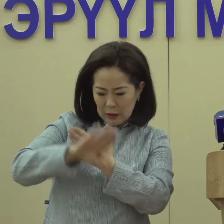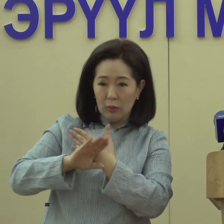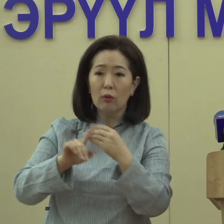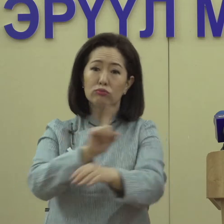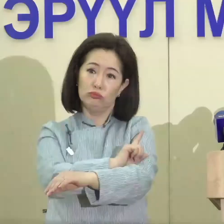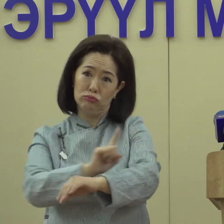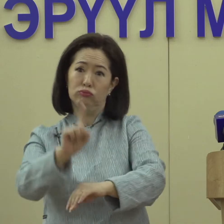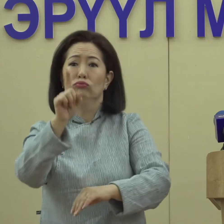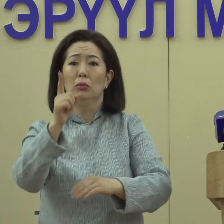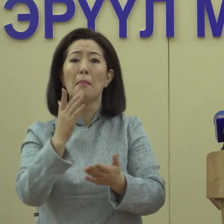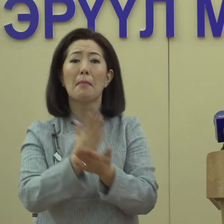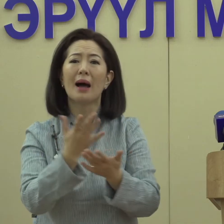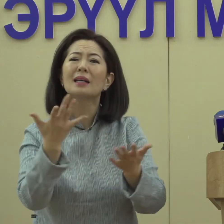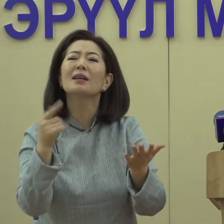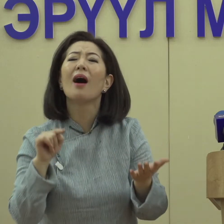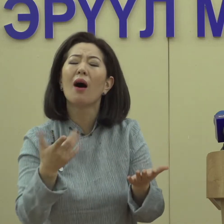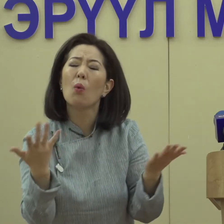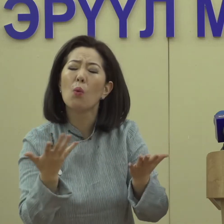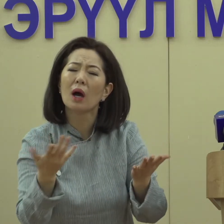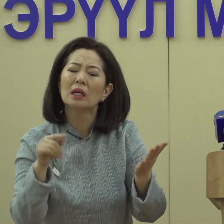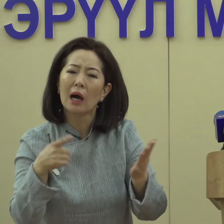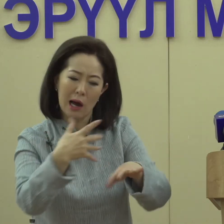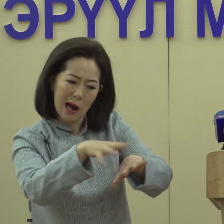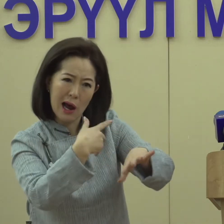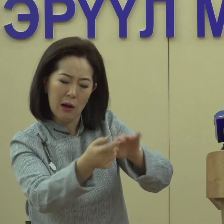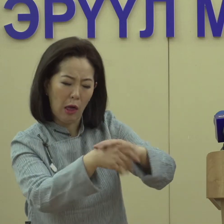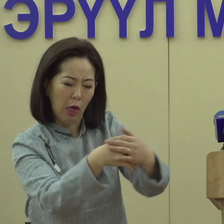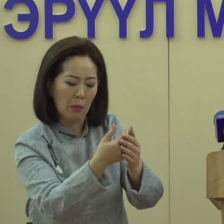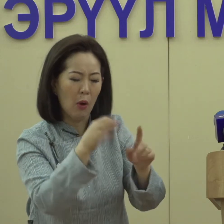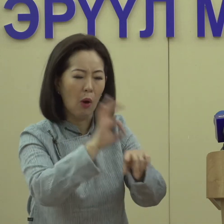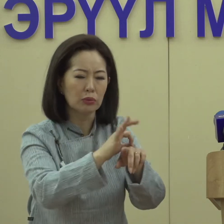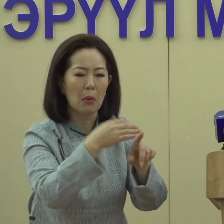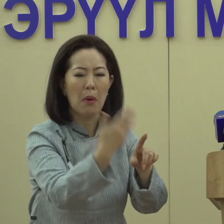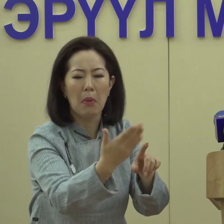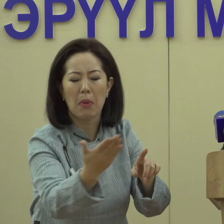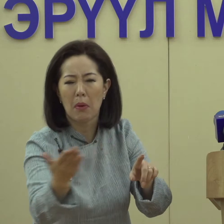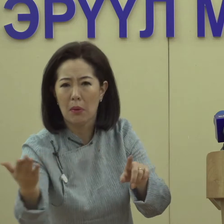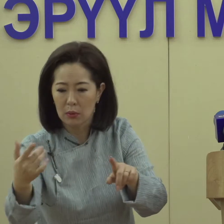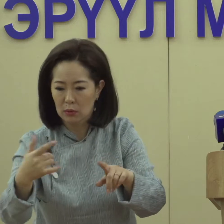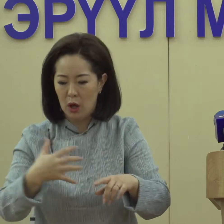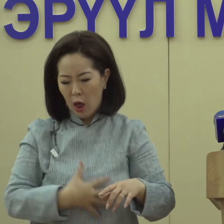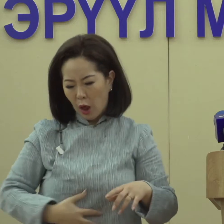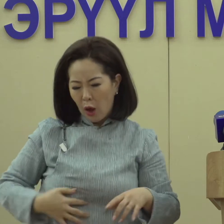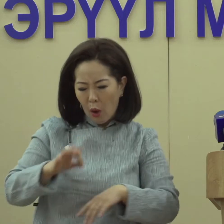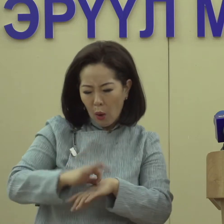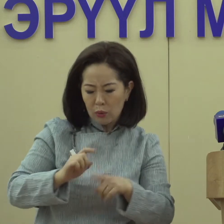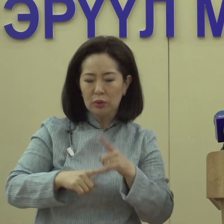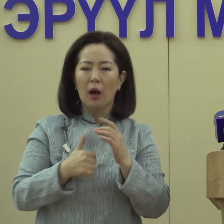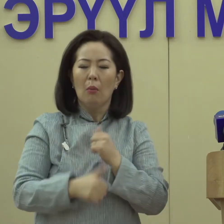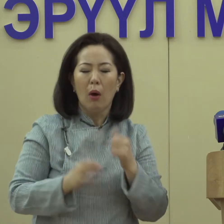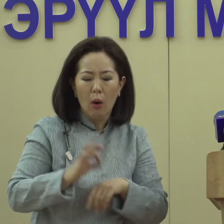гэхээр бид нар одоо бохир гараар дамждаг цусан суудаг, эдсний халдвар өвчнүүд, агаар туслын замаар дамждаг